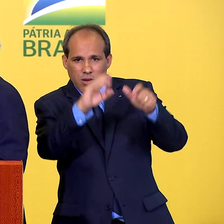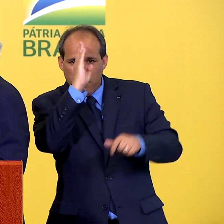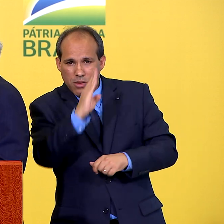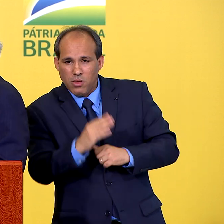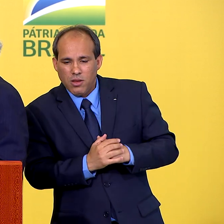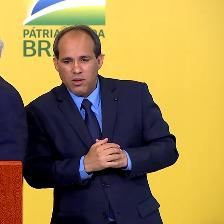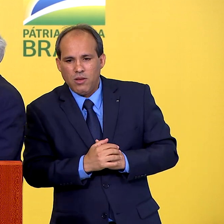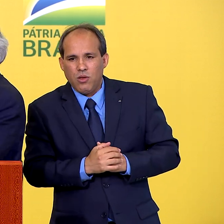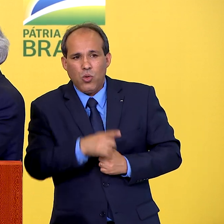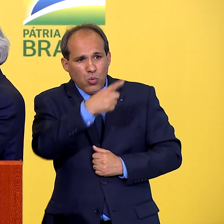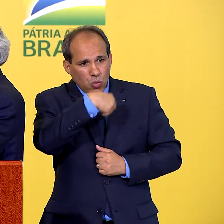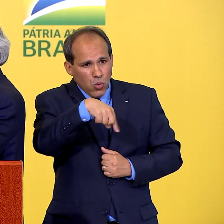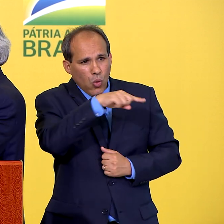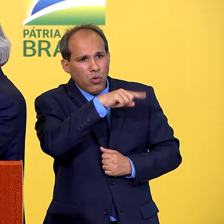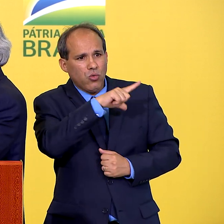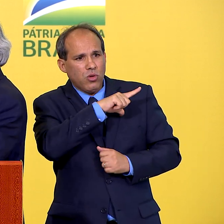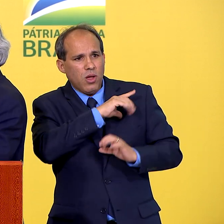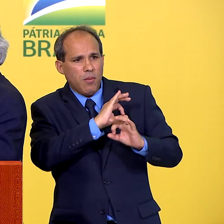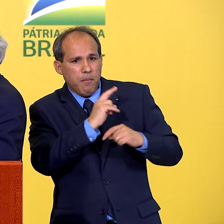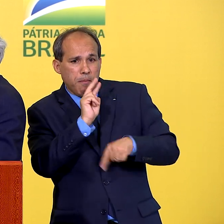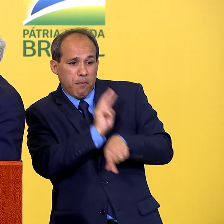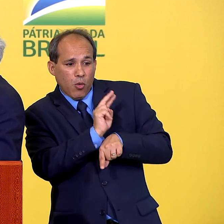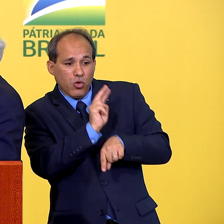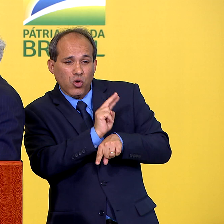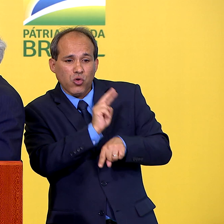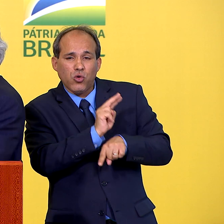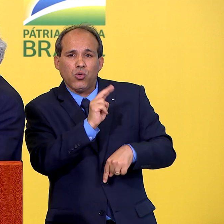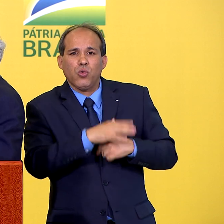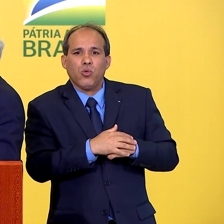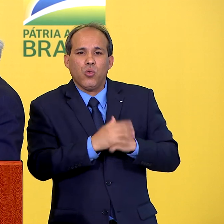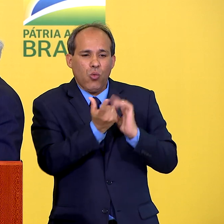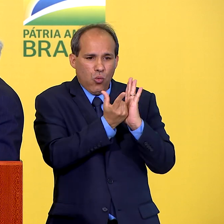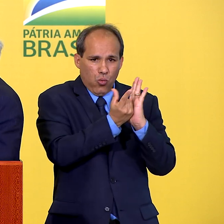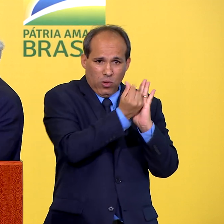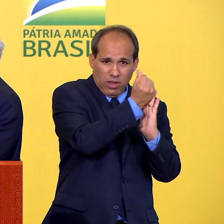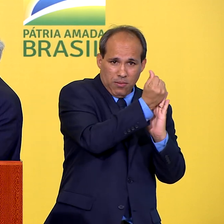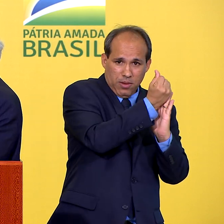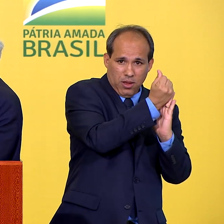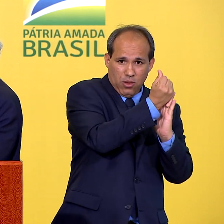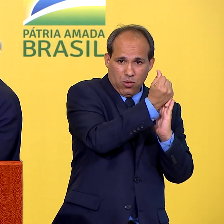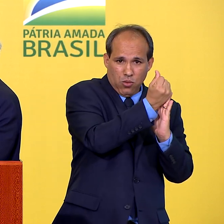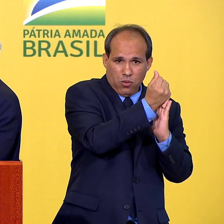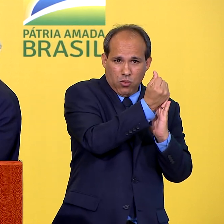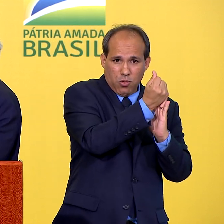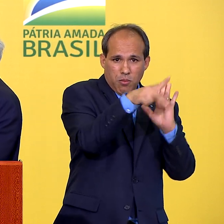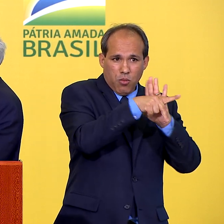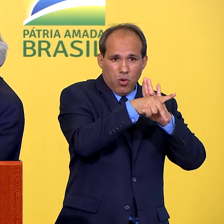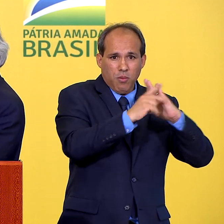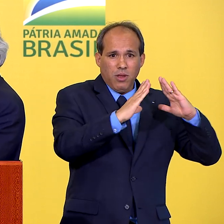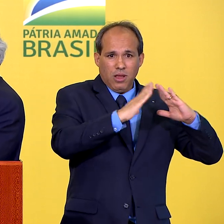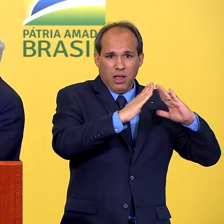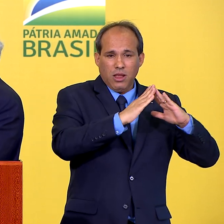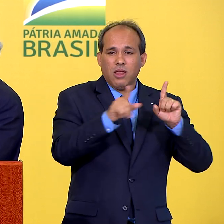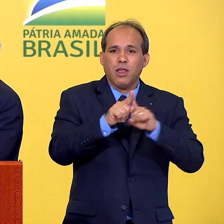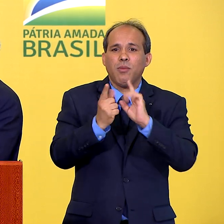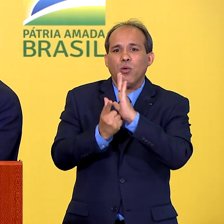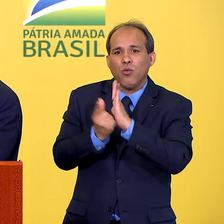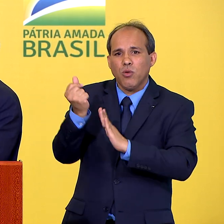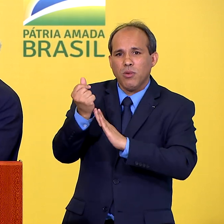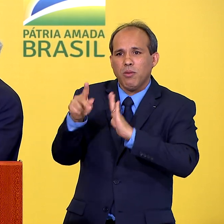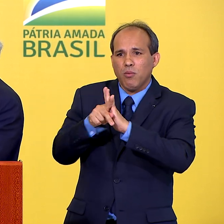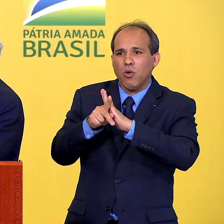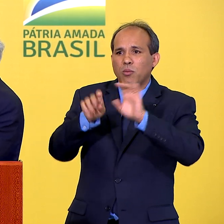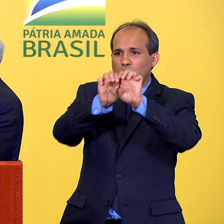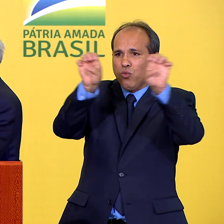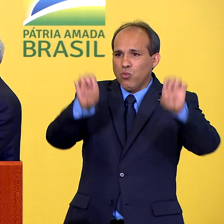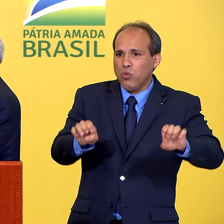brasileiros. Nós estamos protegendo o orçamento de habitação, o orçamento de infraestrutura,